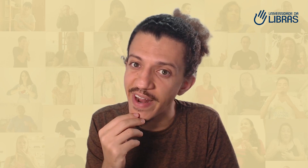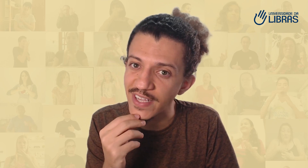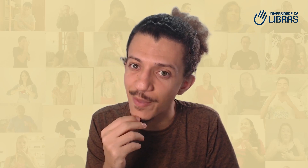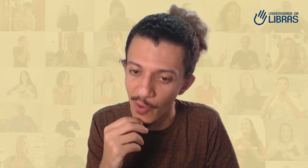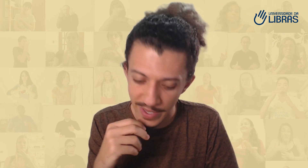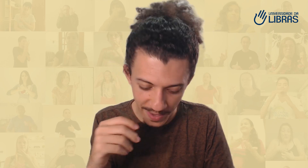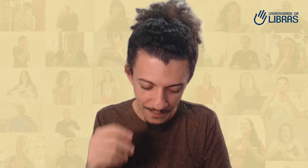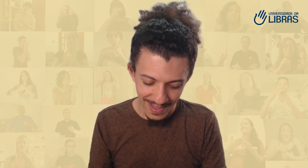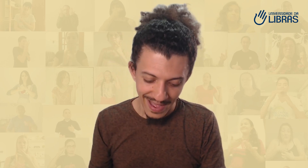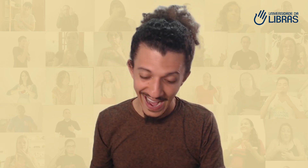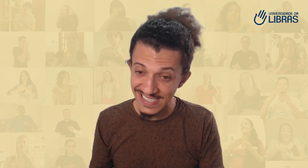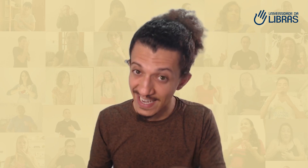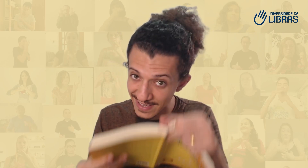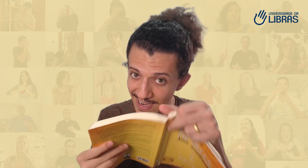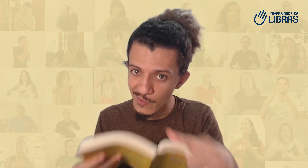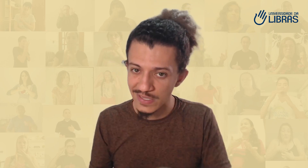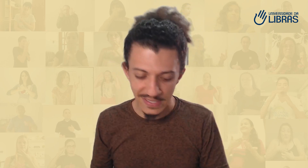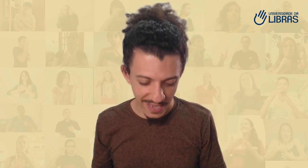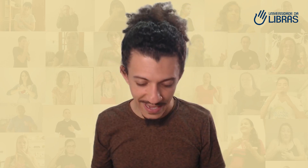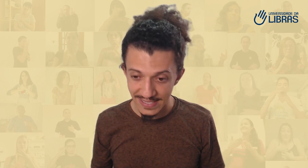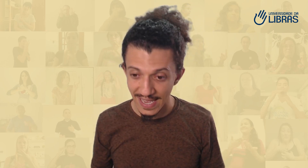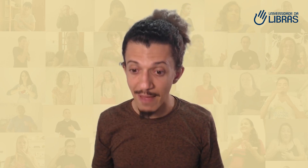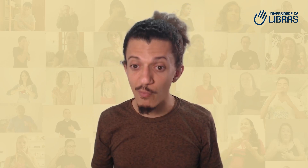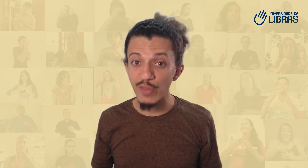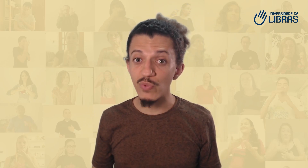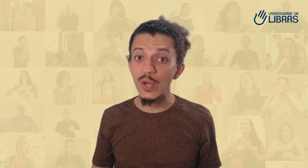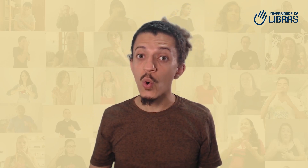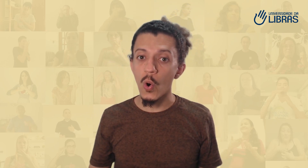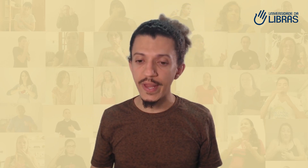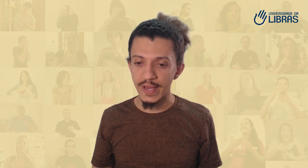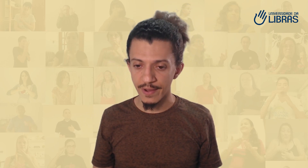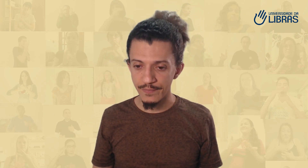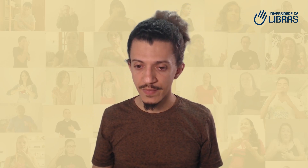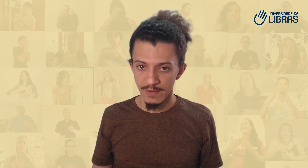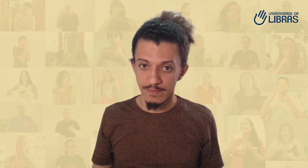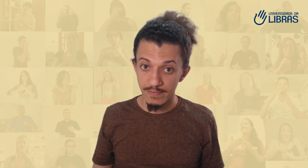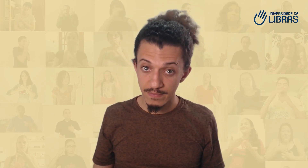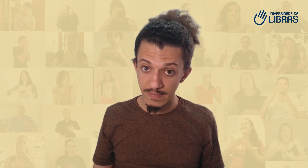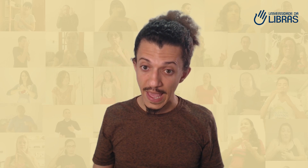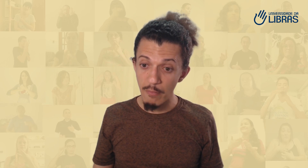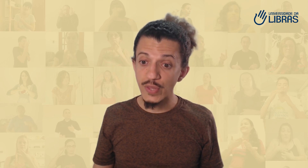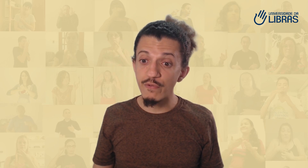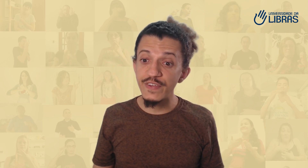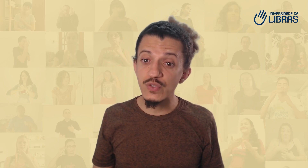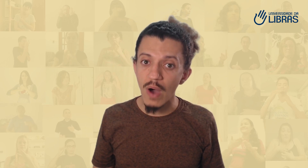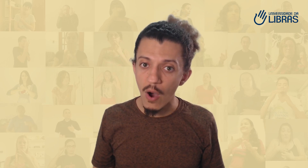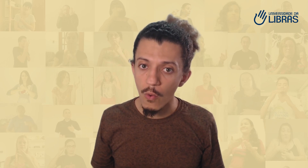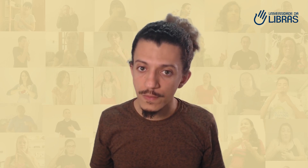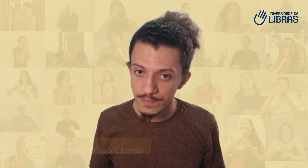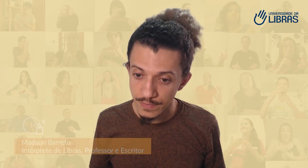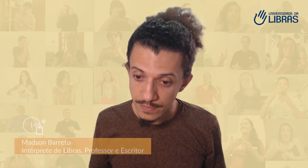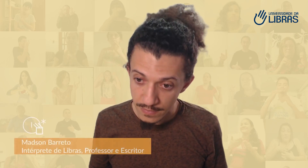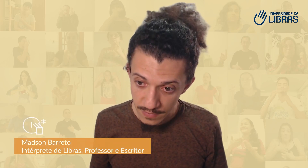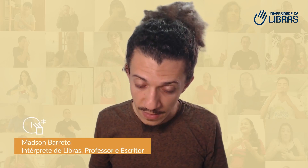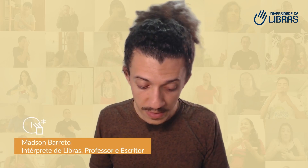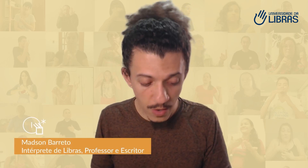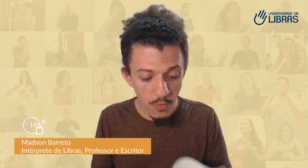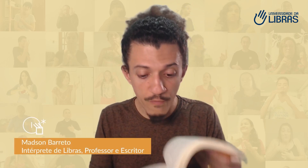diferente, porque a escrita da língua de sinais ela é muito icônica, é muito visual. Então,